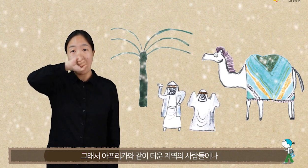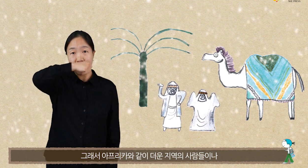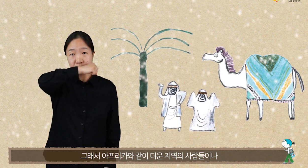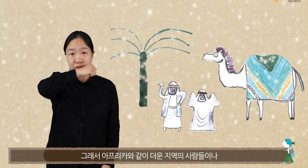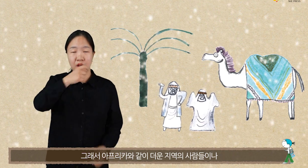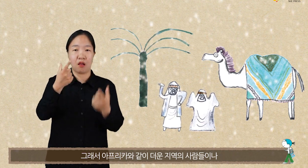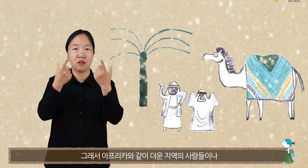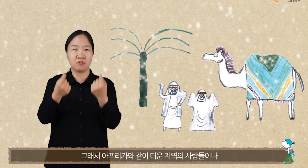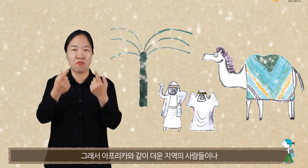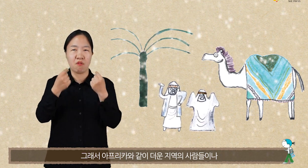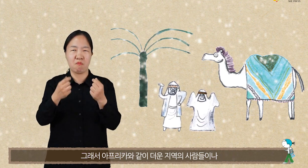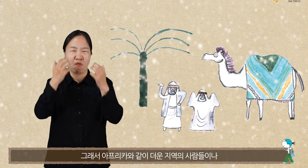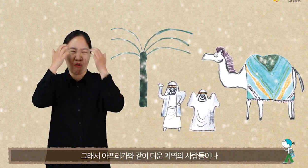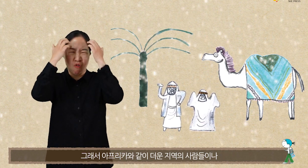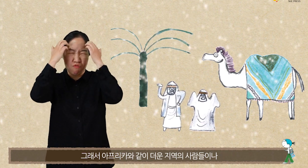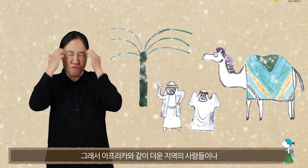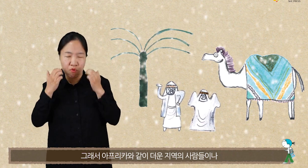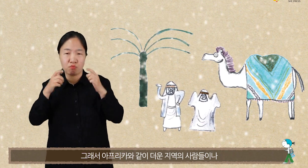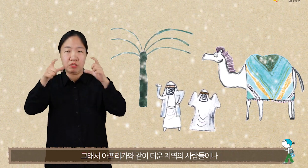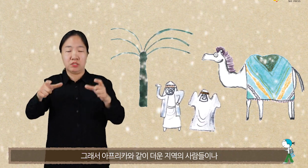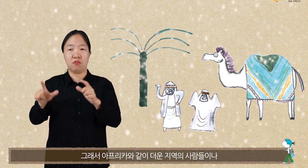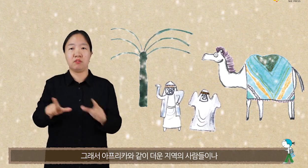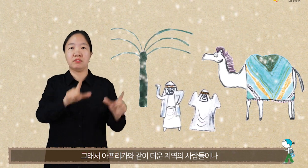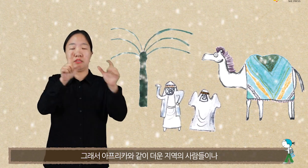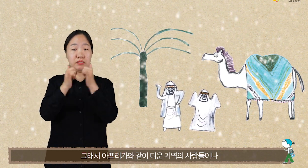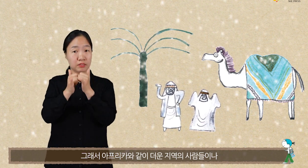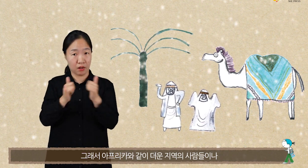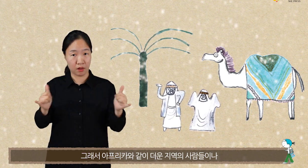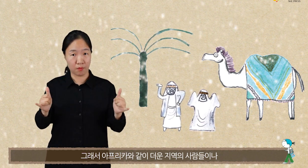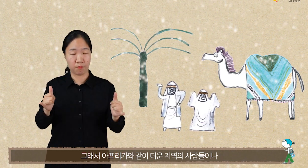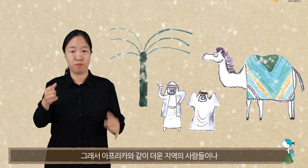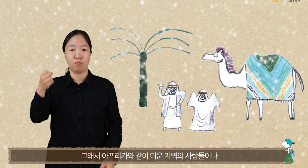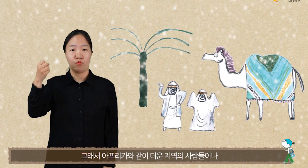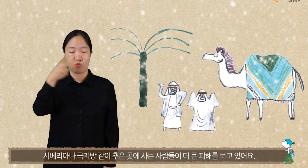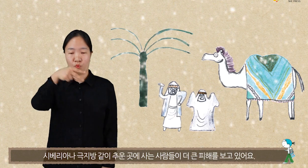그래서 아프리카와 같이 더운 지역의 사람들이나